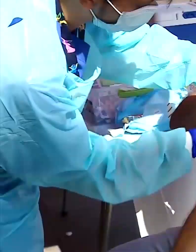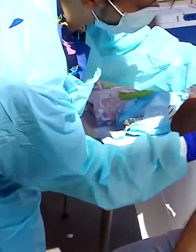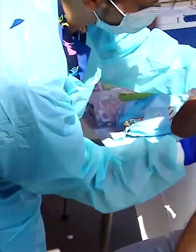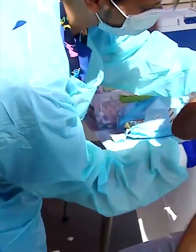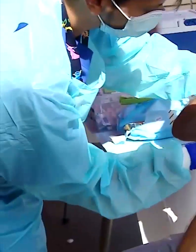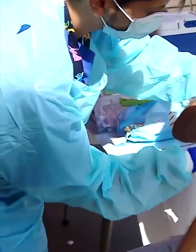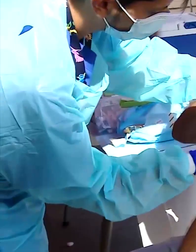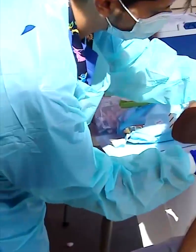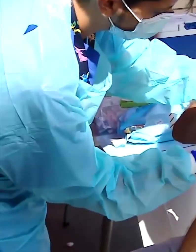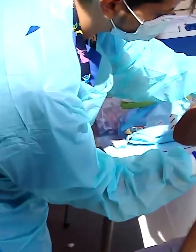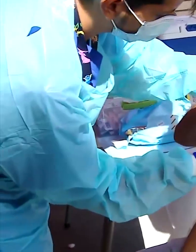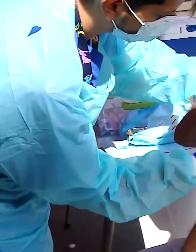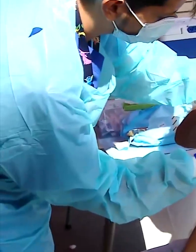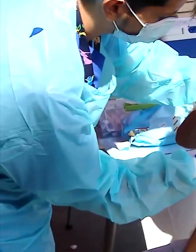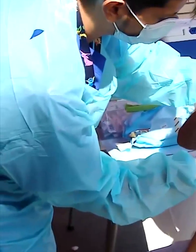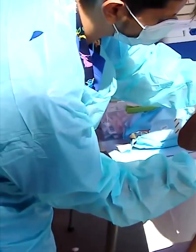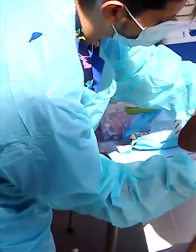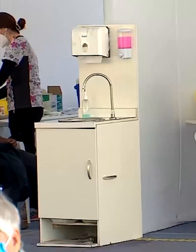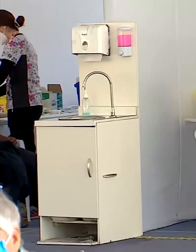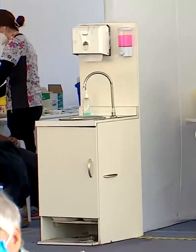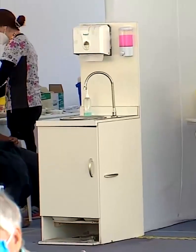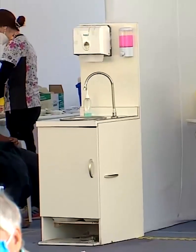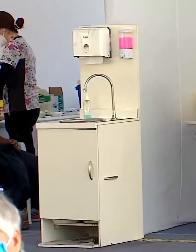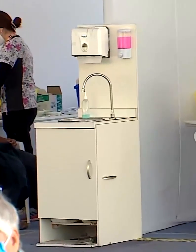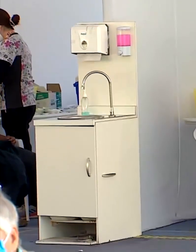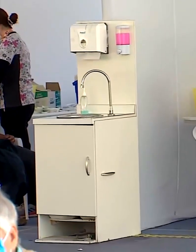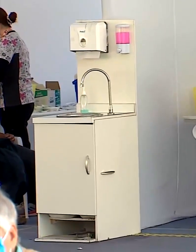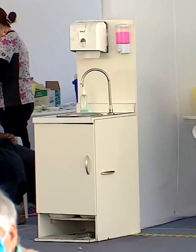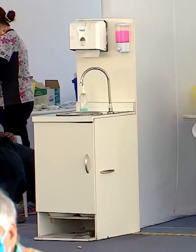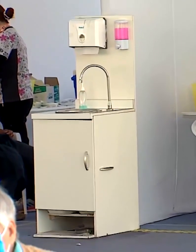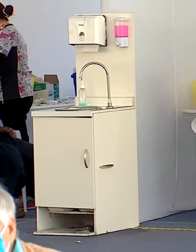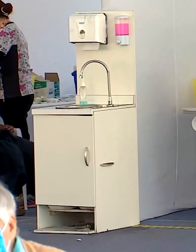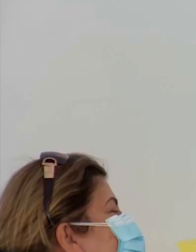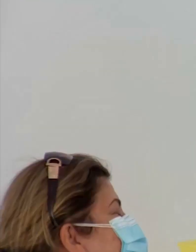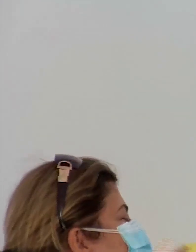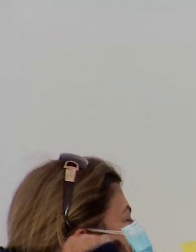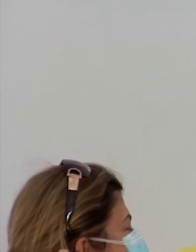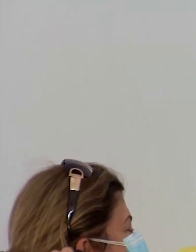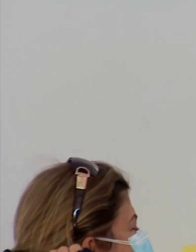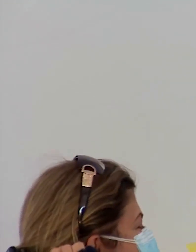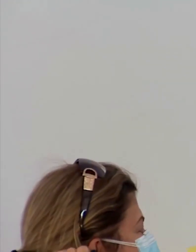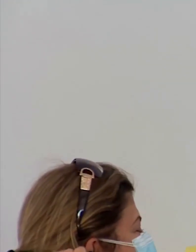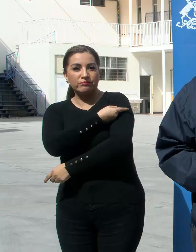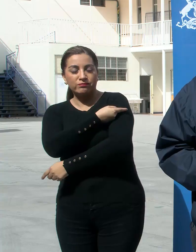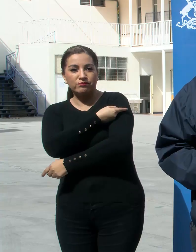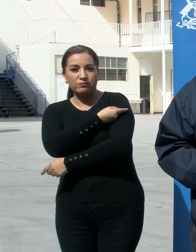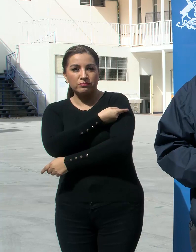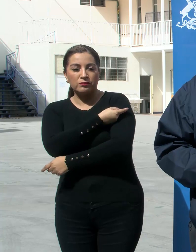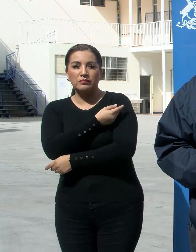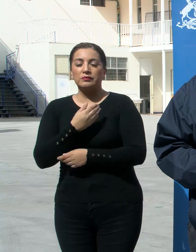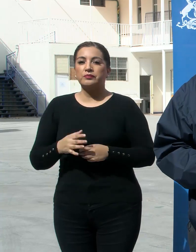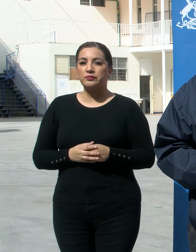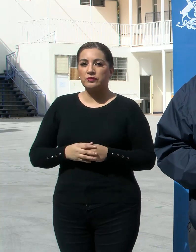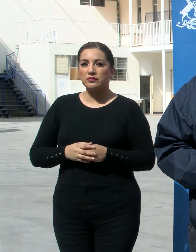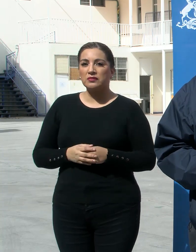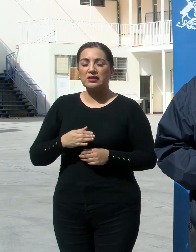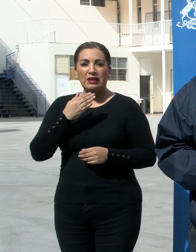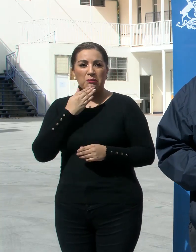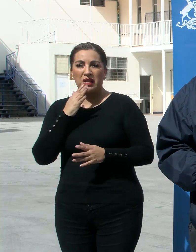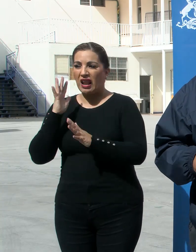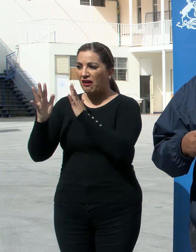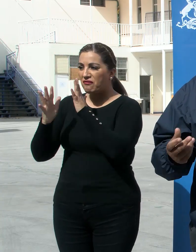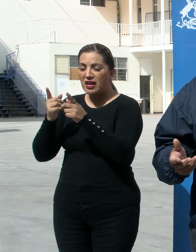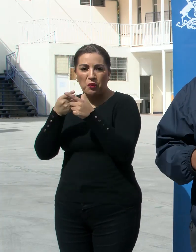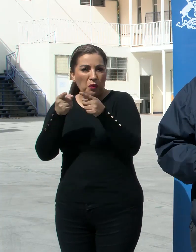vacunatorios, ya sea en los establecimientos normalmente habilitados para la vacunación, como en los dispositivos extramuros, de tal manera de